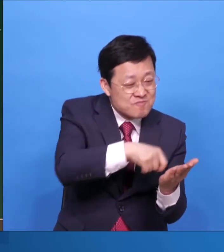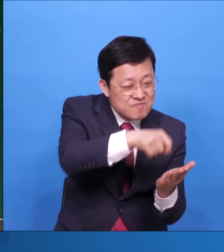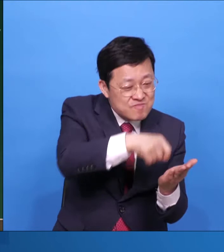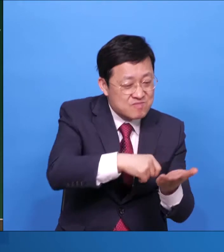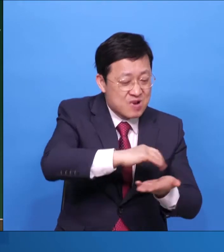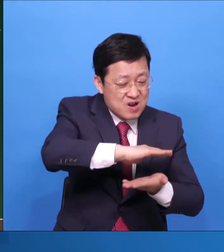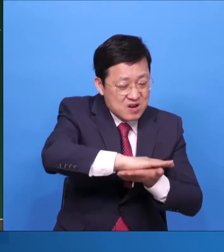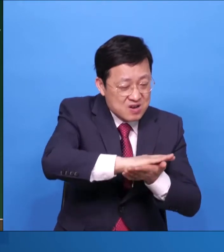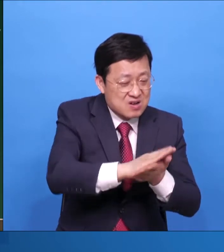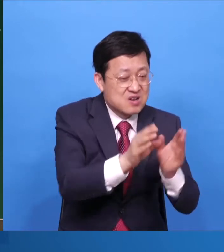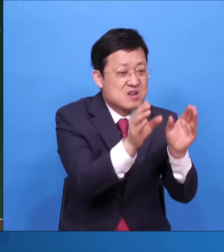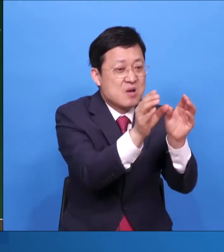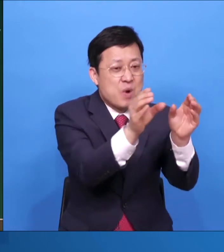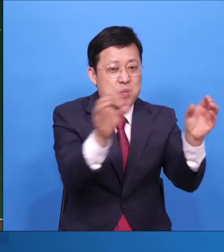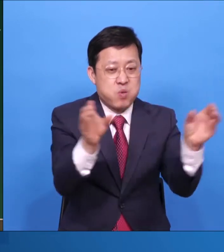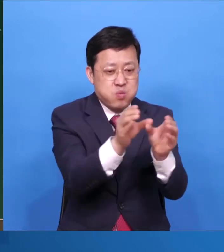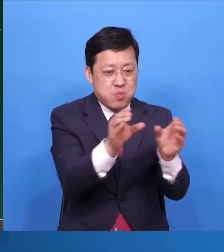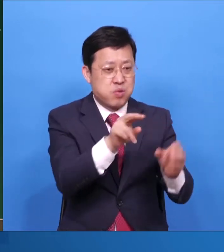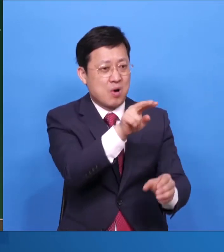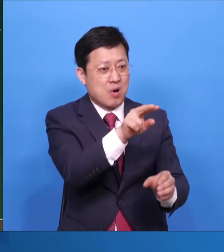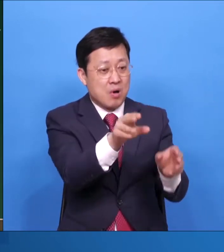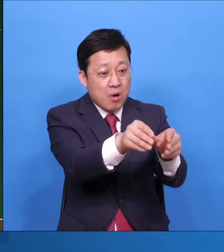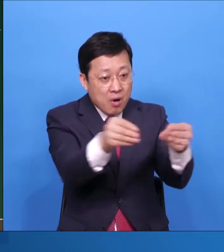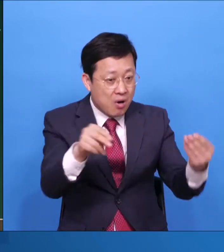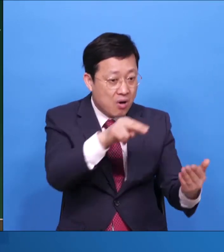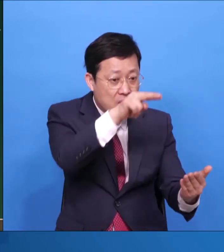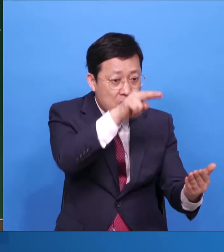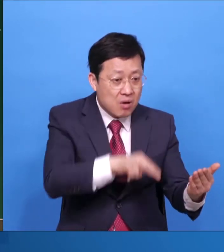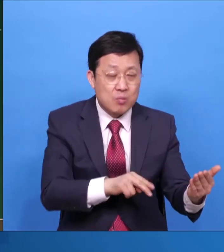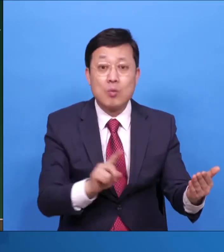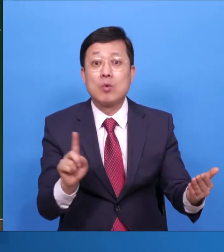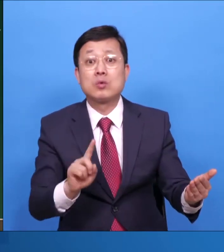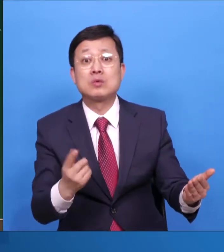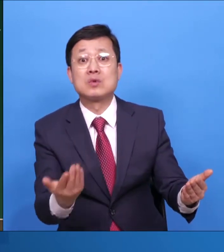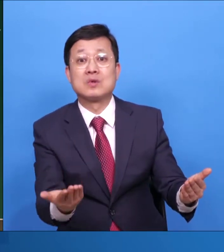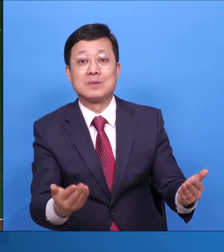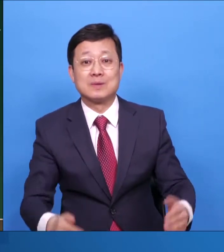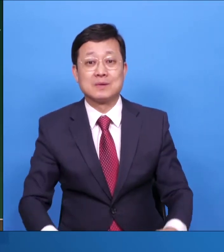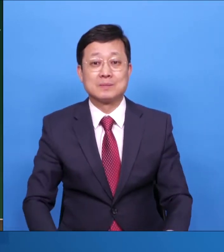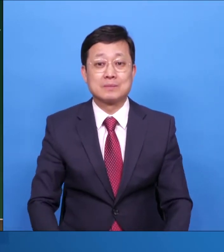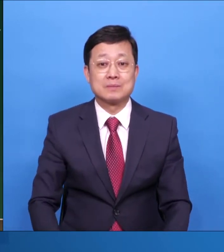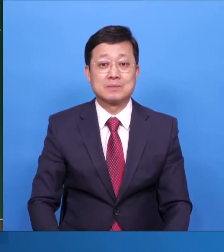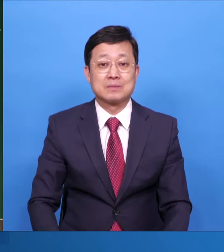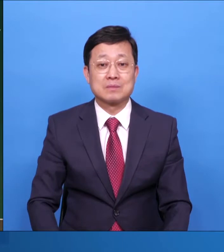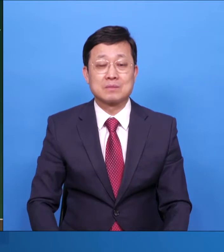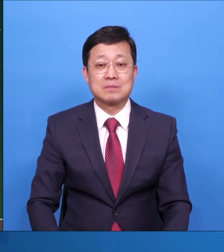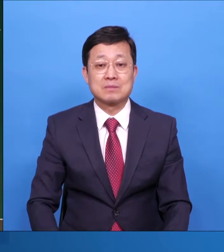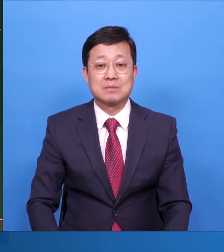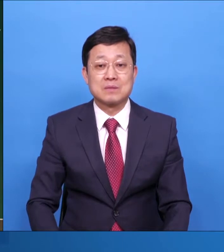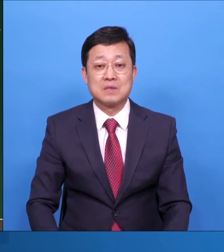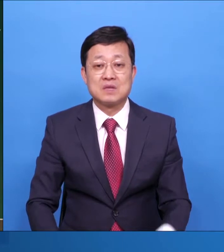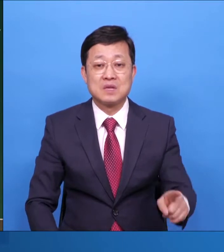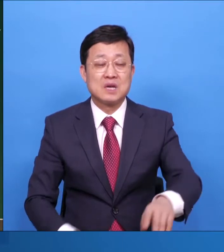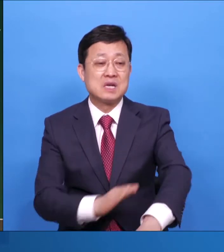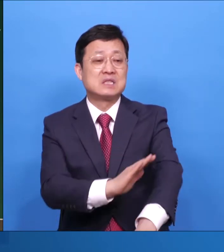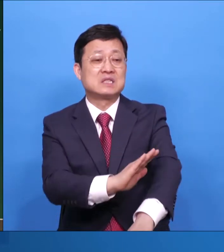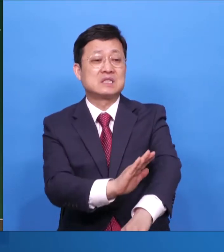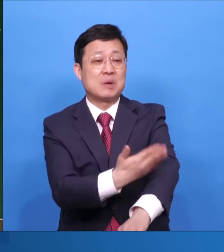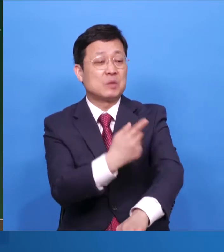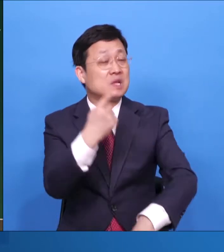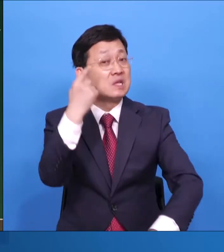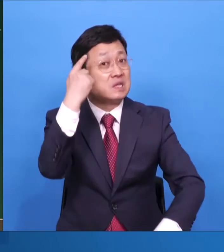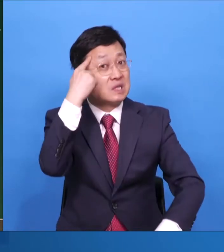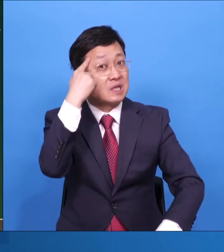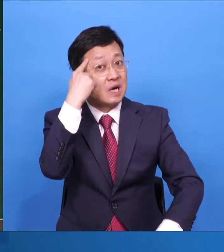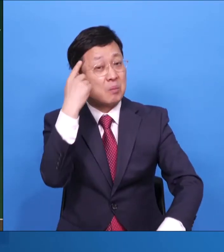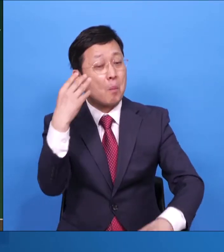eran genios. 근데 천재들의 편견입니다. Vemos que es el criterio que tenían estos genios. 이걸 굉장히 진짜처럼 얘기해요. Y vemos